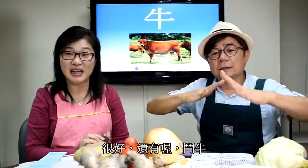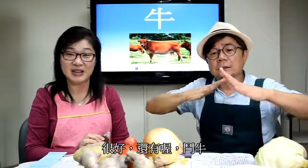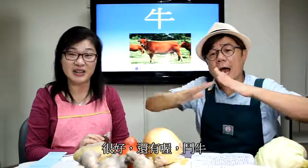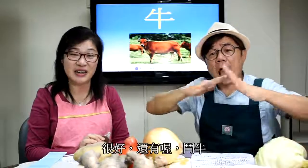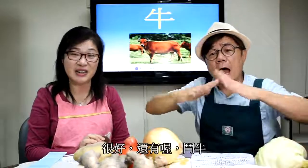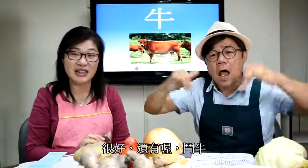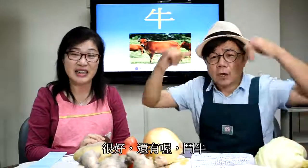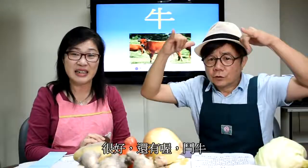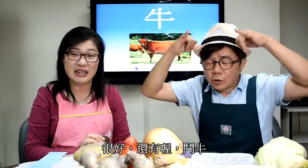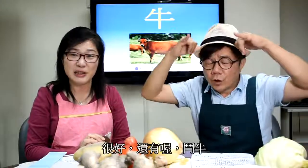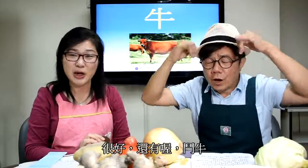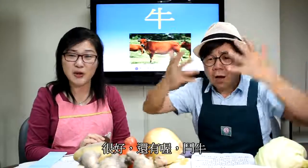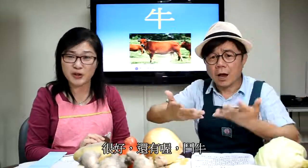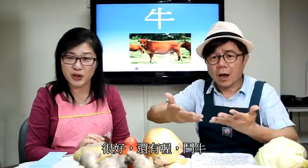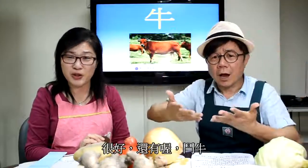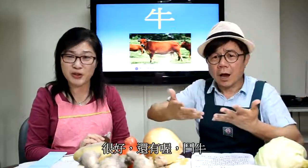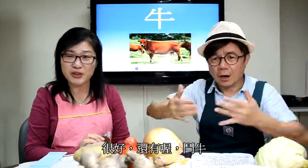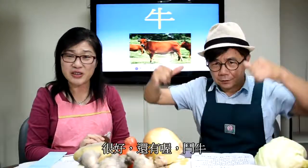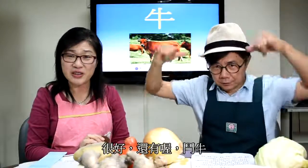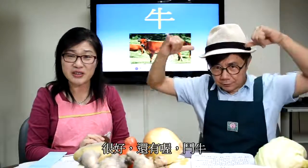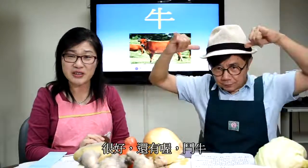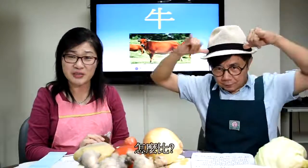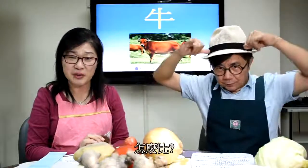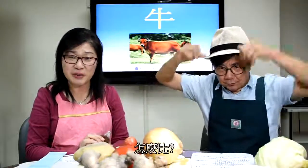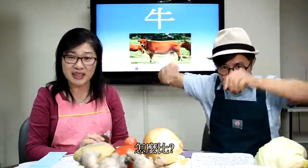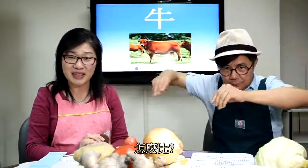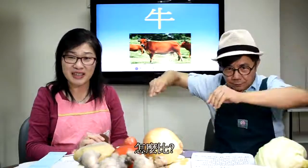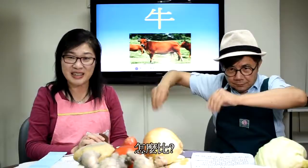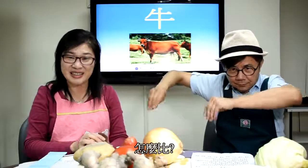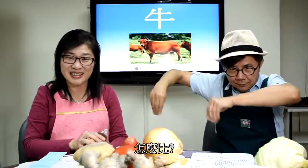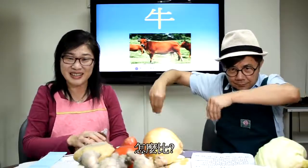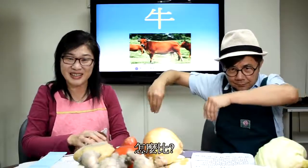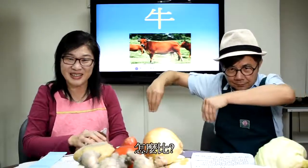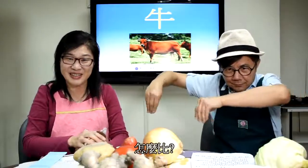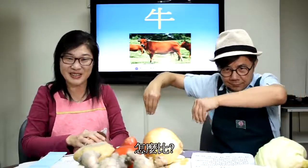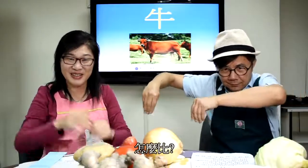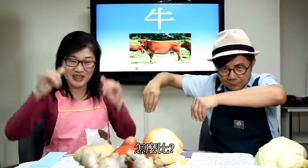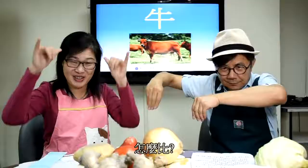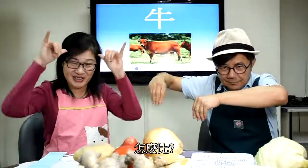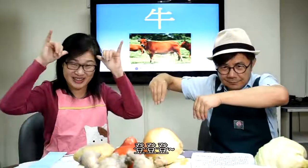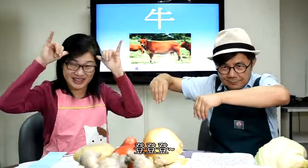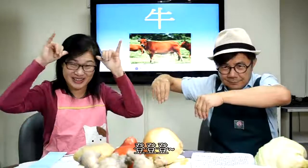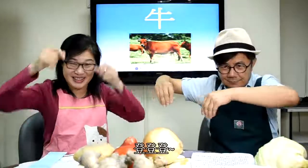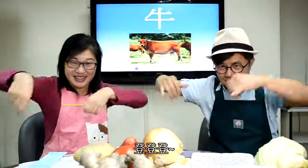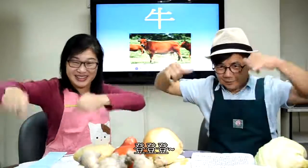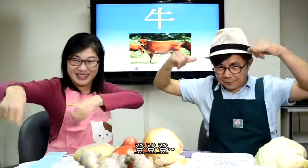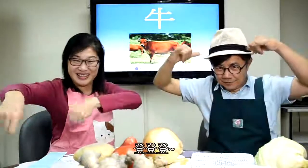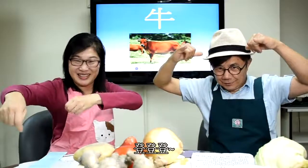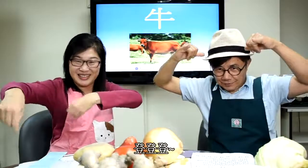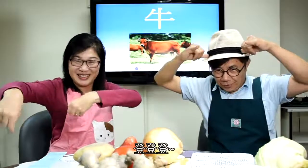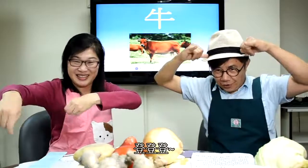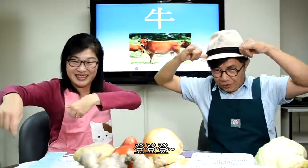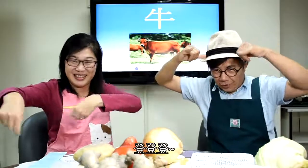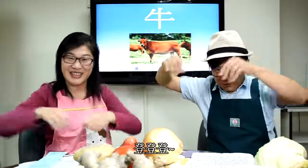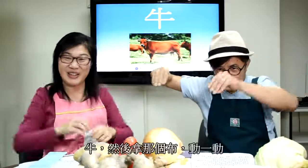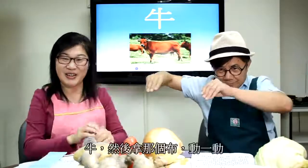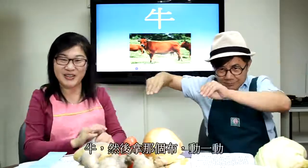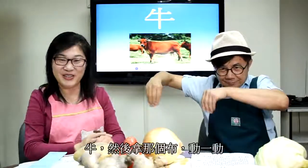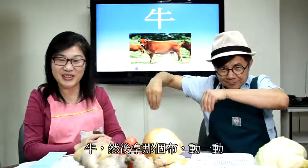哦，斗牛怎么比？噔噔噔噔噔噔噔，牛，然后拿